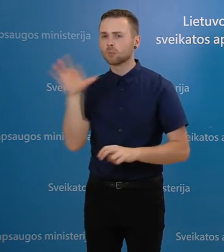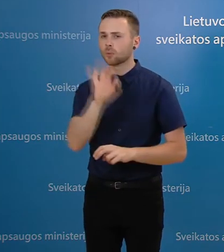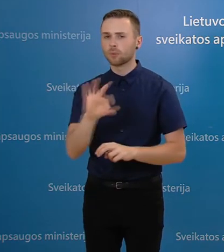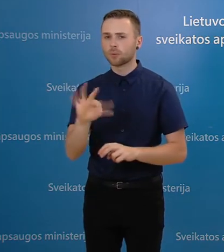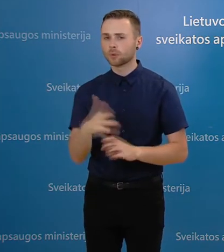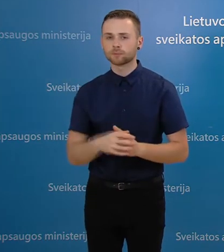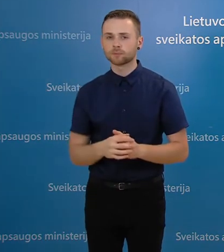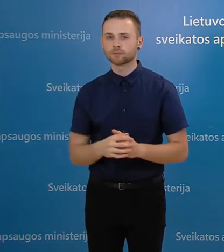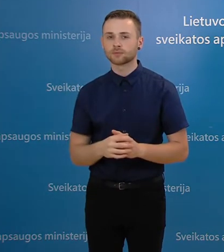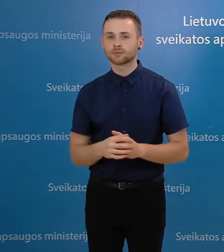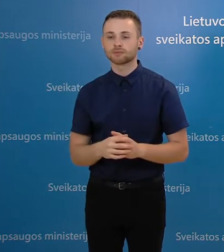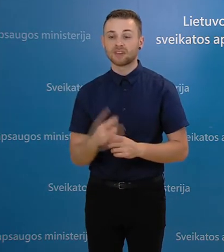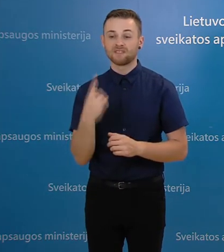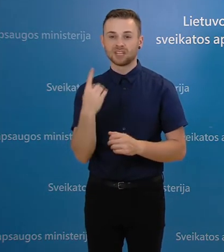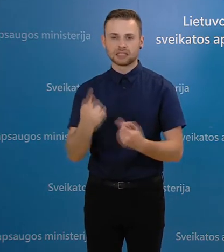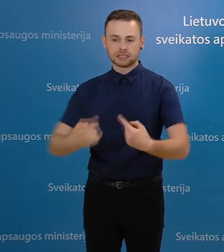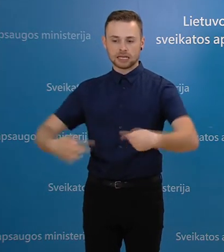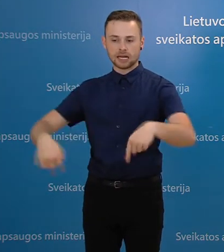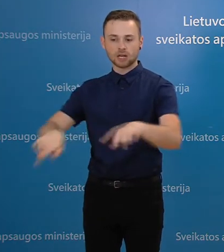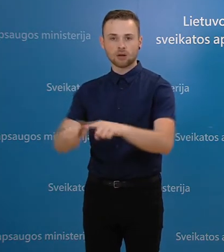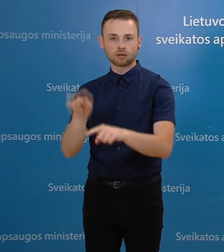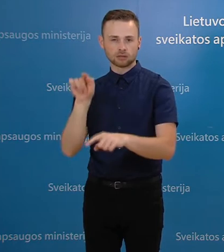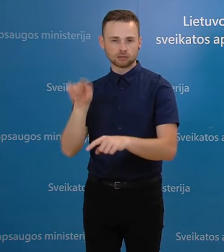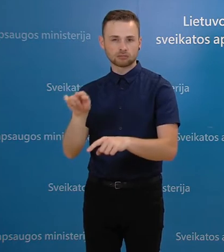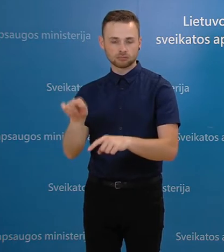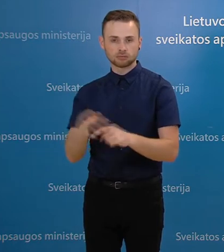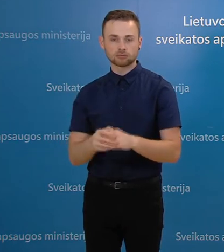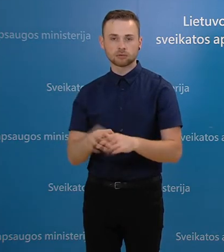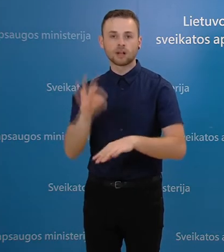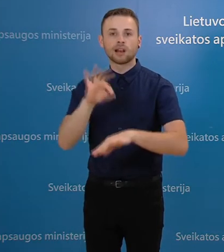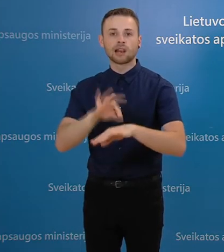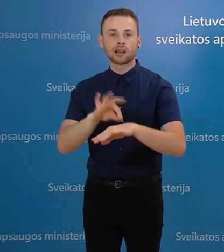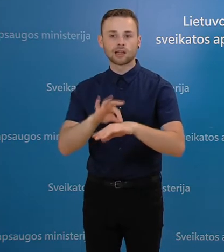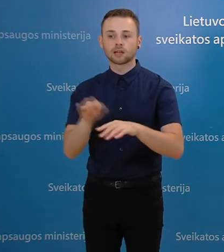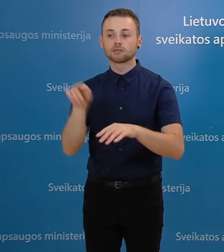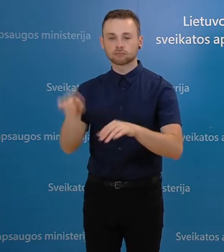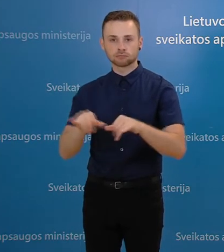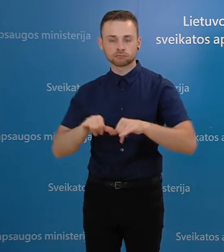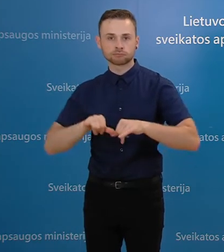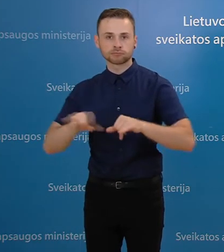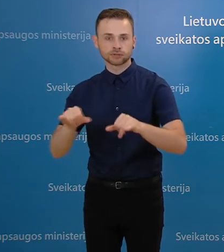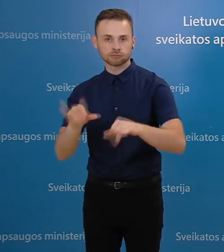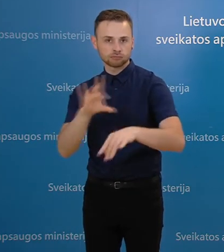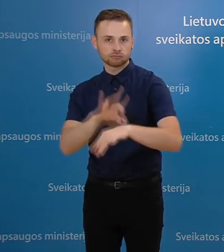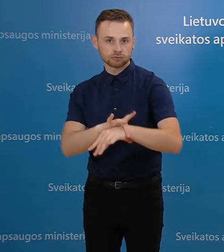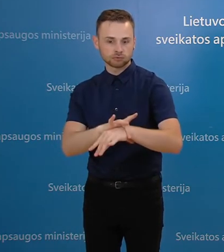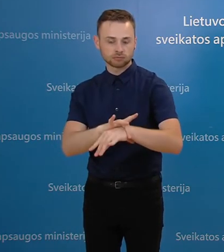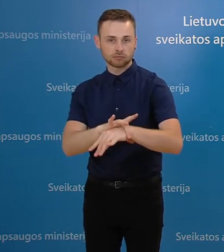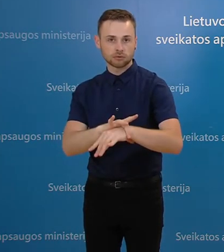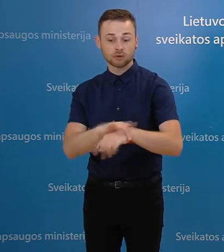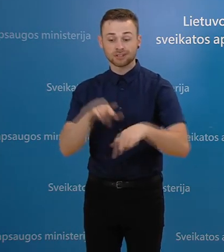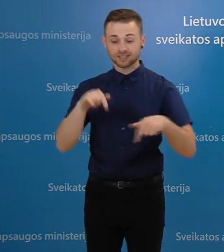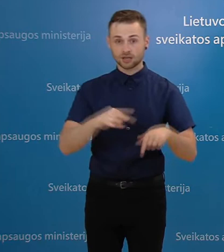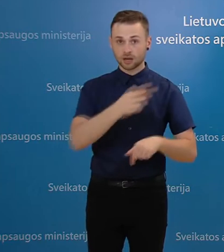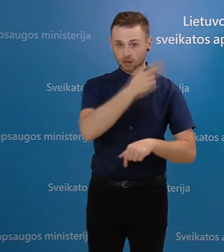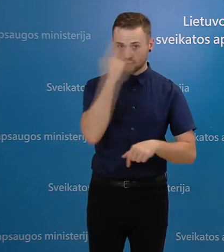apie vieną regioną labai konkretų, kur ligos plitimas yra užfiksuotas, tai Lietuvoje mes taip pat turim